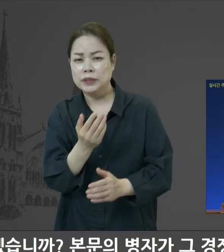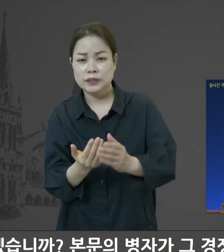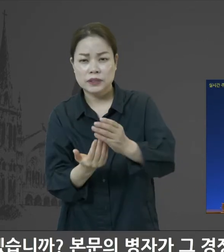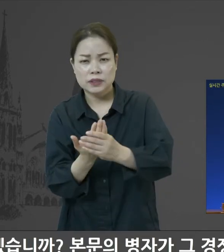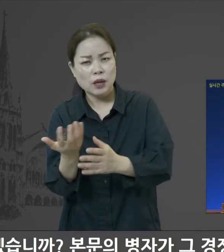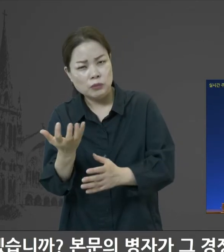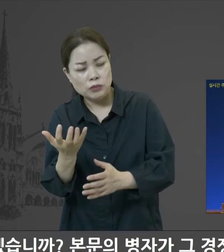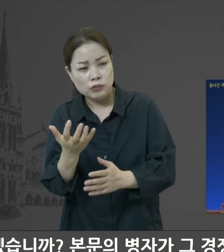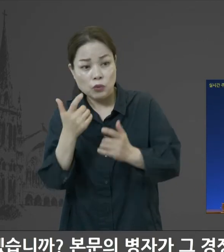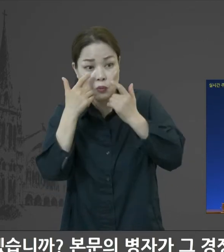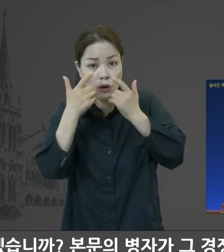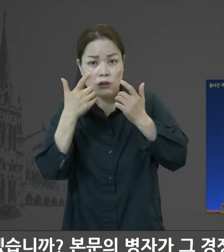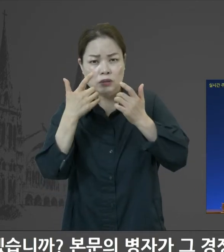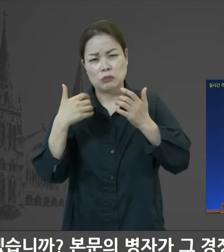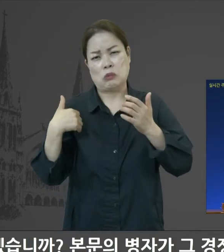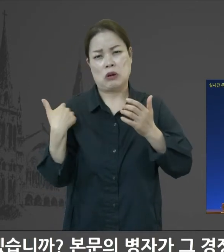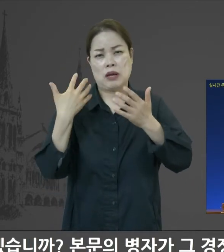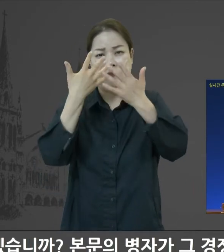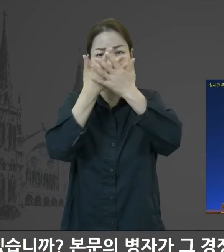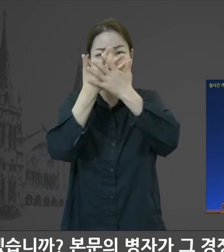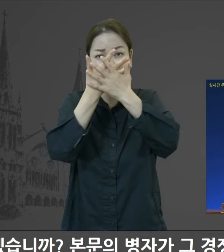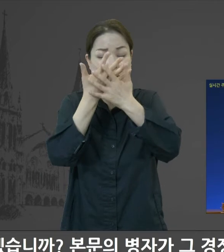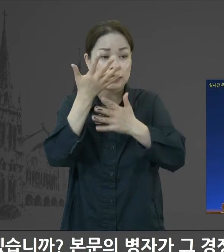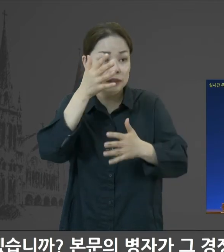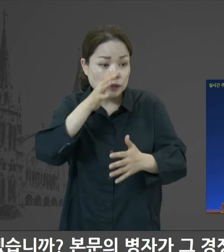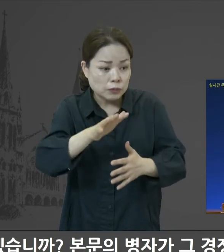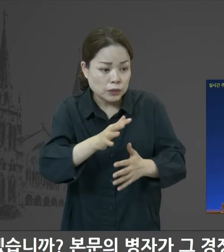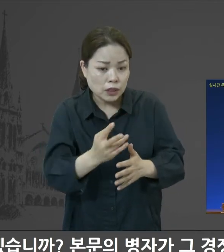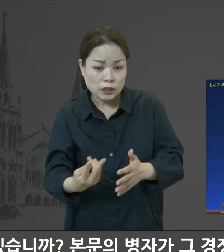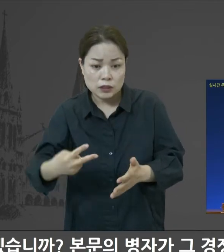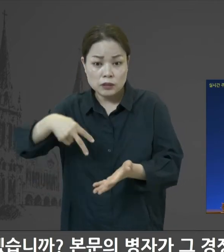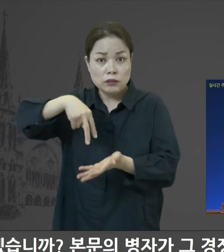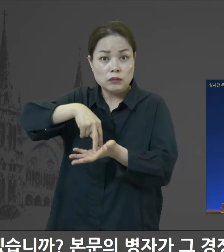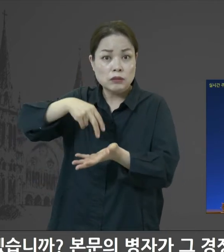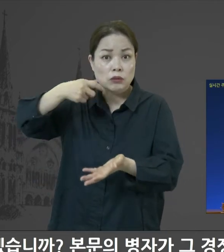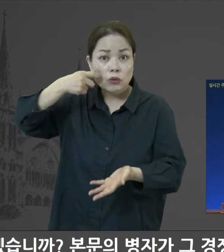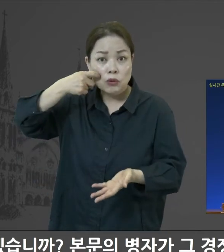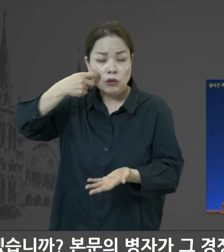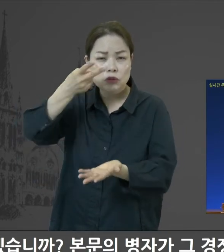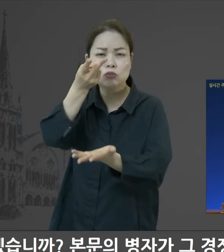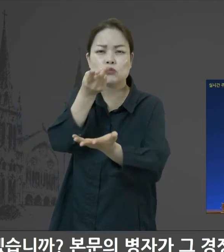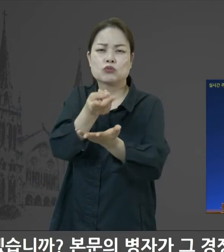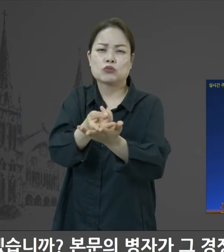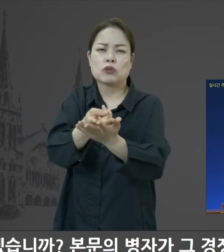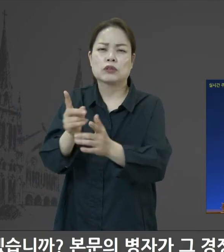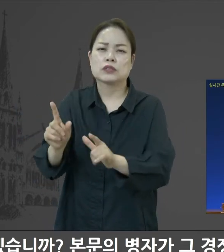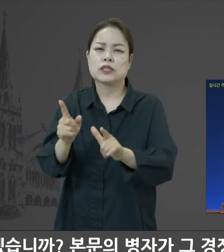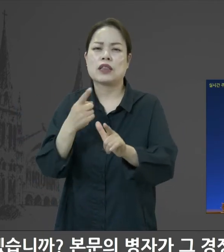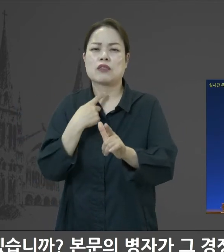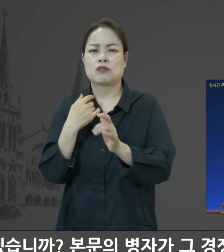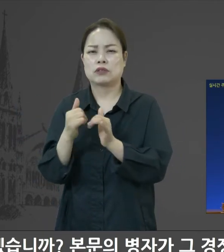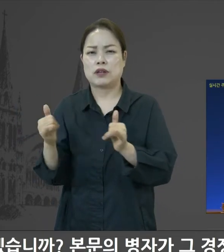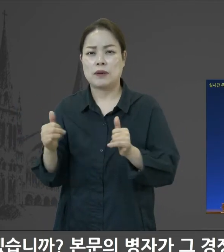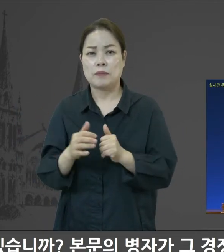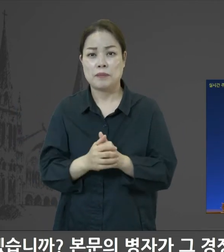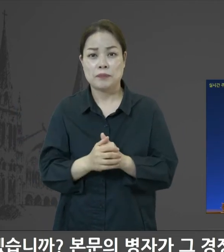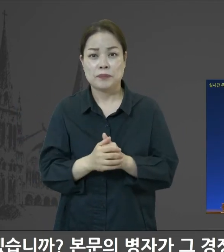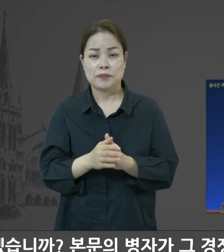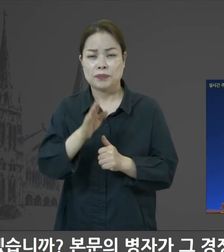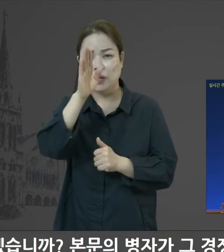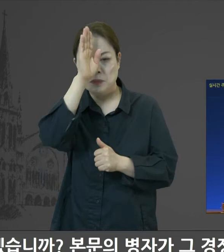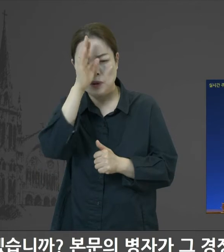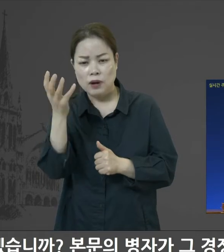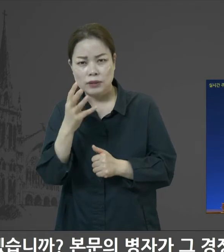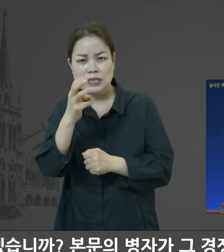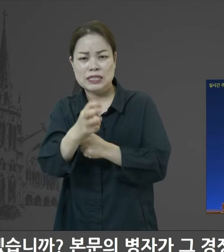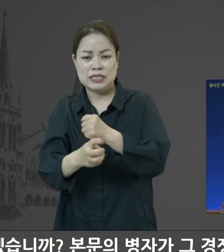확실히는 알지 못하지만 오늘 본문에 의하면 일어서지 못합니다. 누워 지내는 사람입니다. 또한 이 병을 앓은